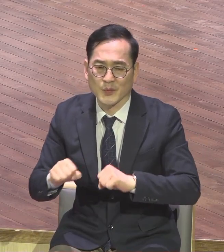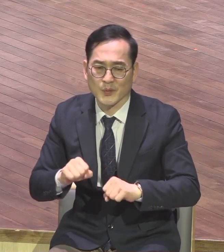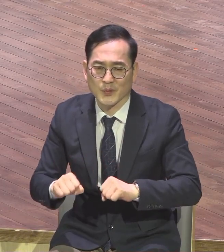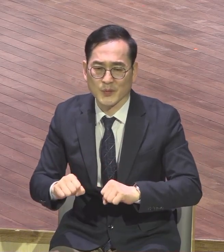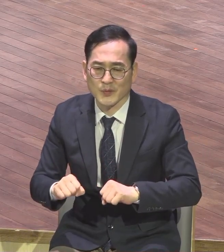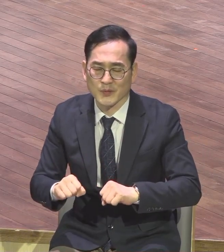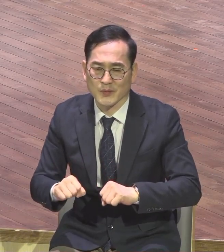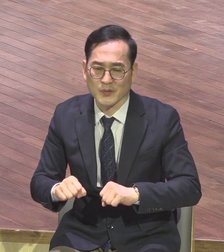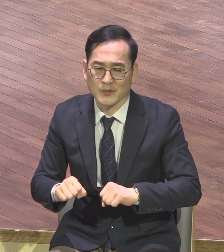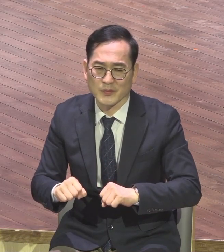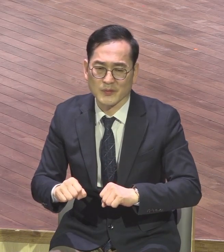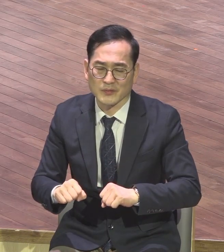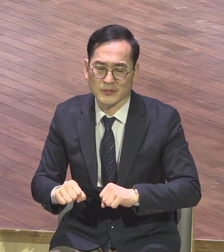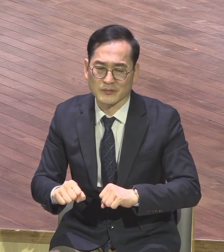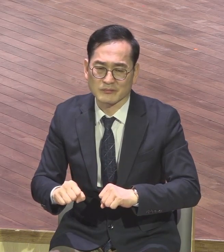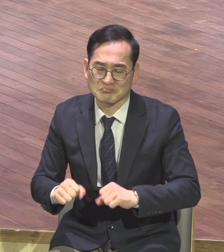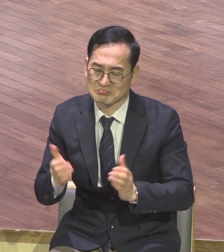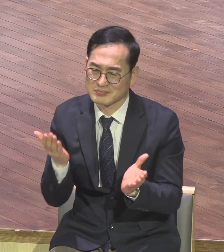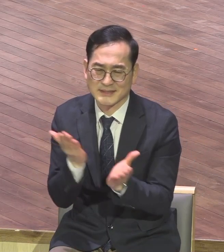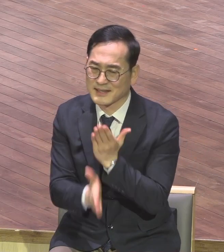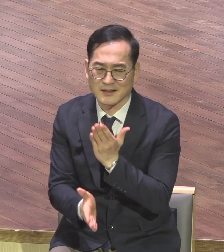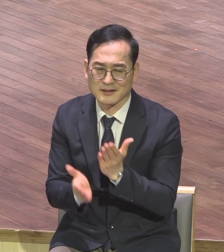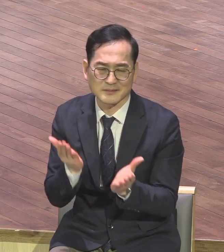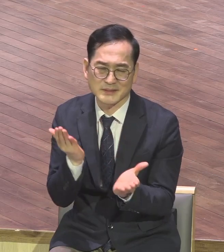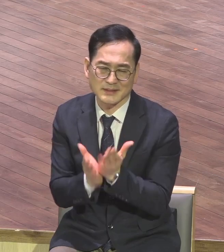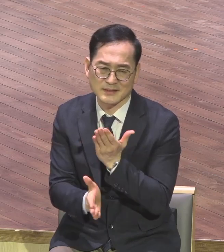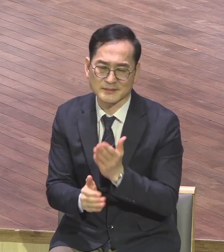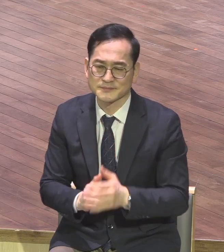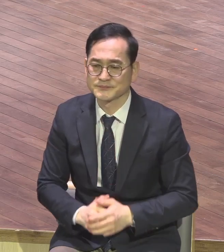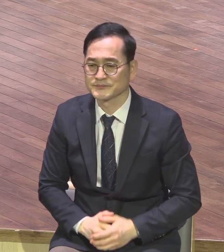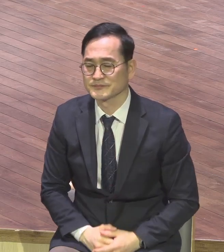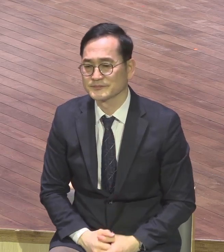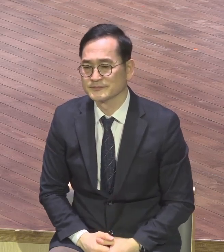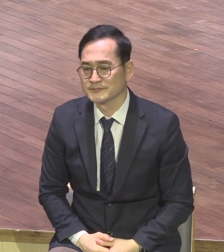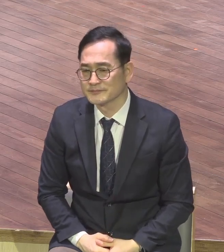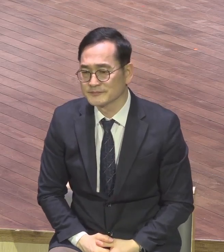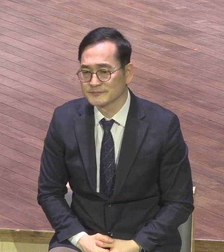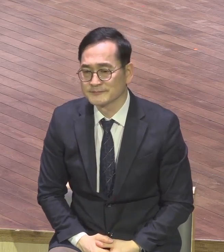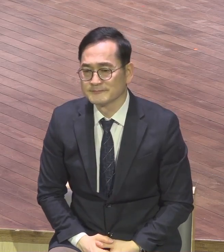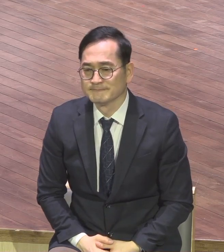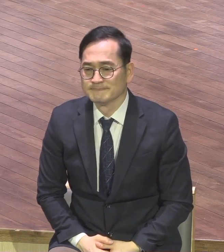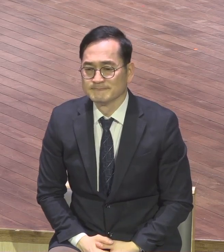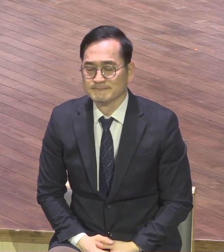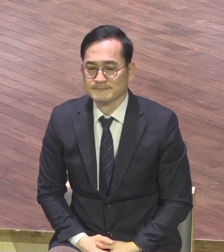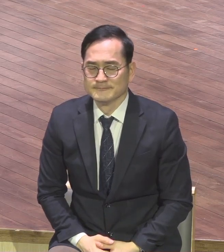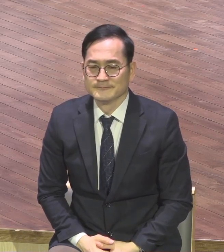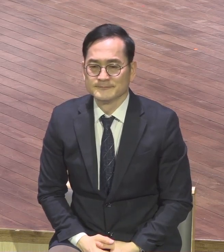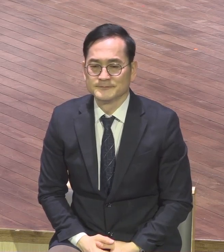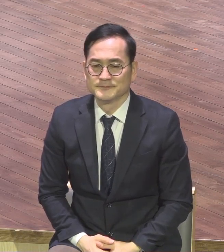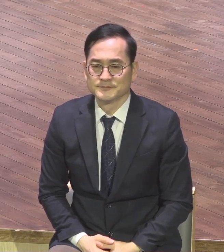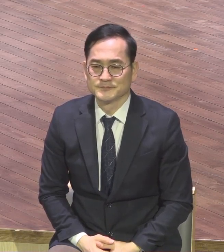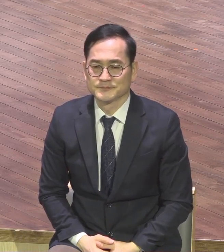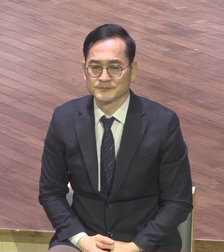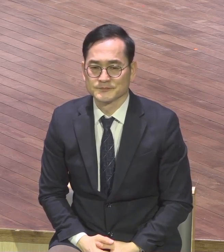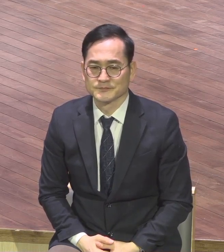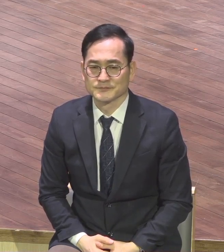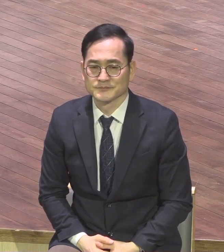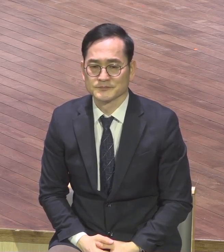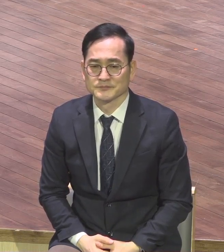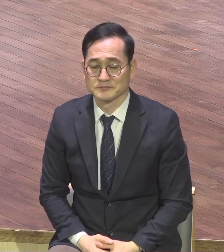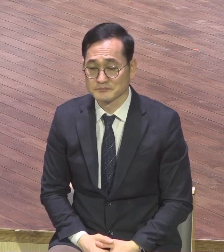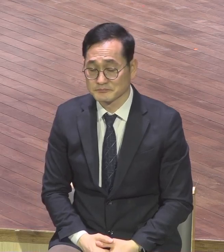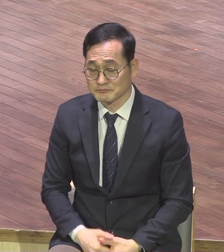교회가 돼요. 못 이기나가. 세상 못 이기지. 자기 기준에서 못 이기지. 그래서 심지어